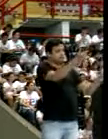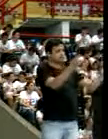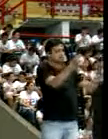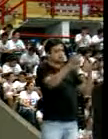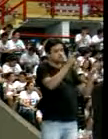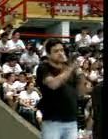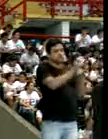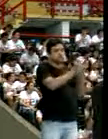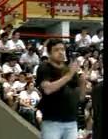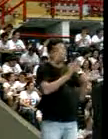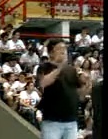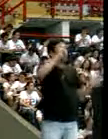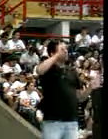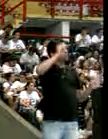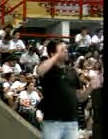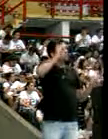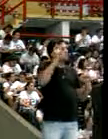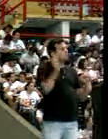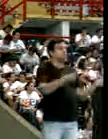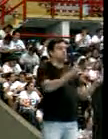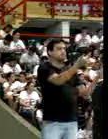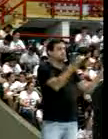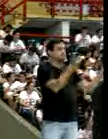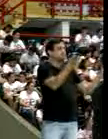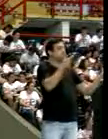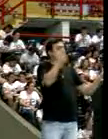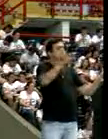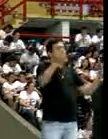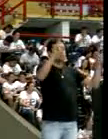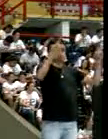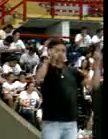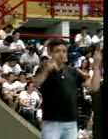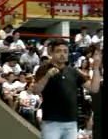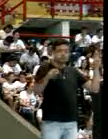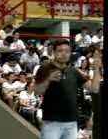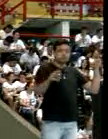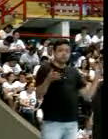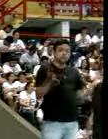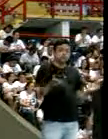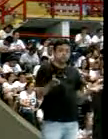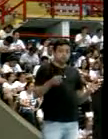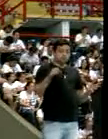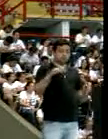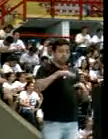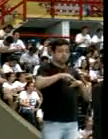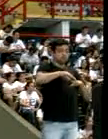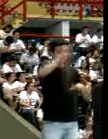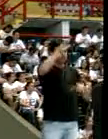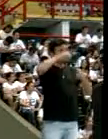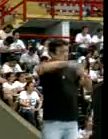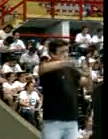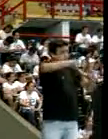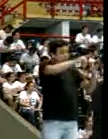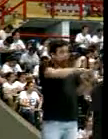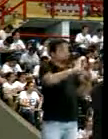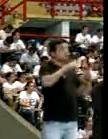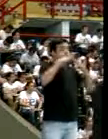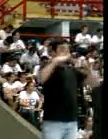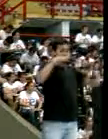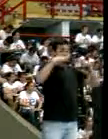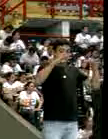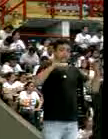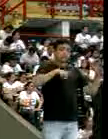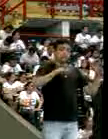televisão. Todo dia se comenta sobre isso. É hoje um dos maiores problemas